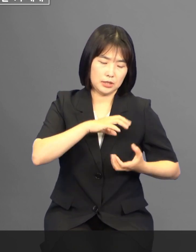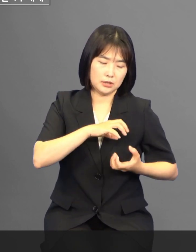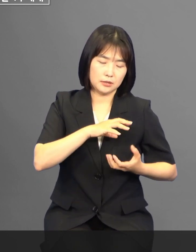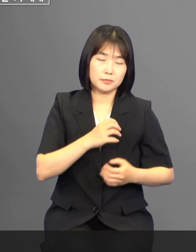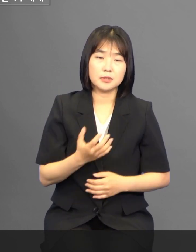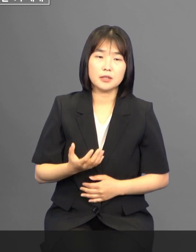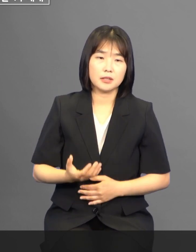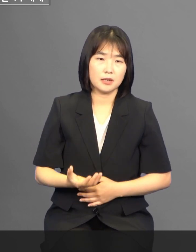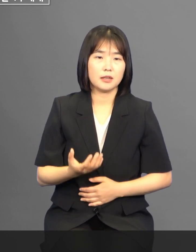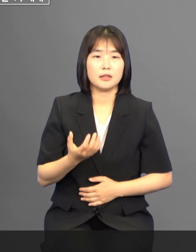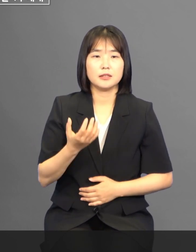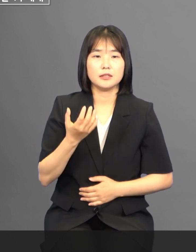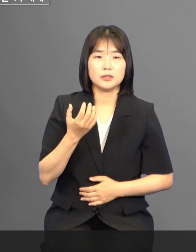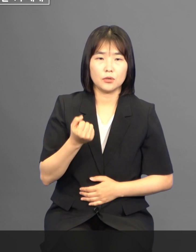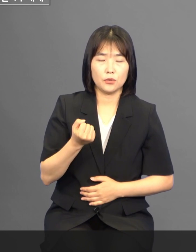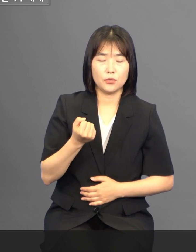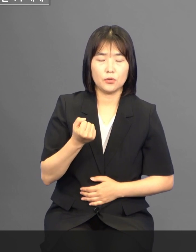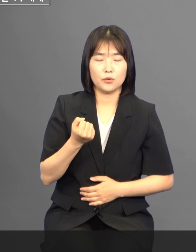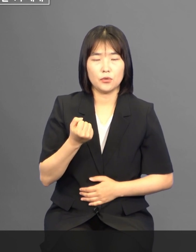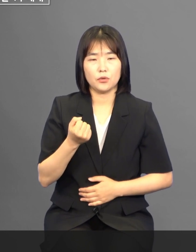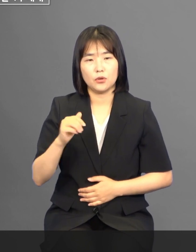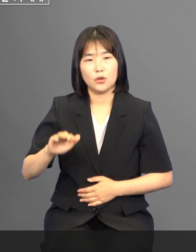주의 심장 가지고